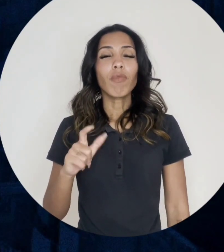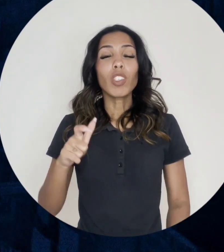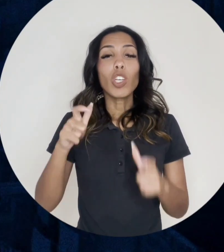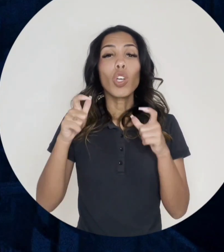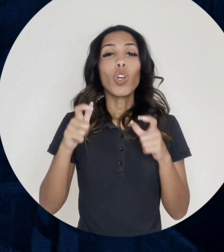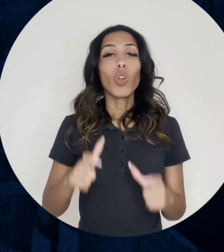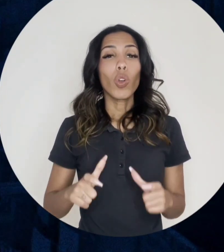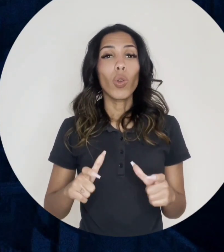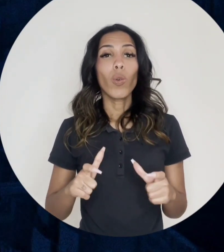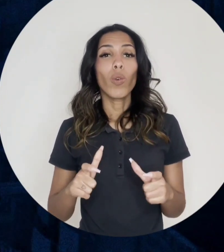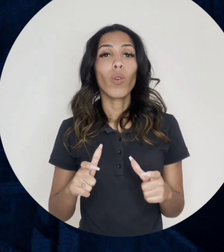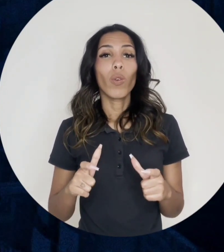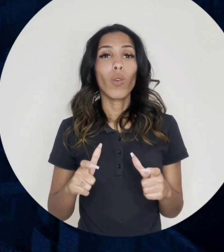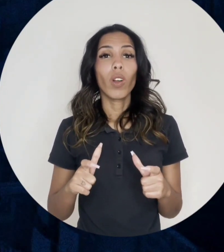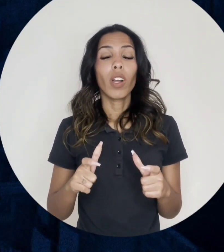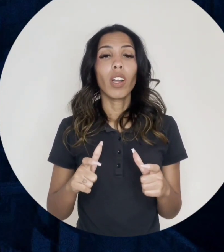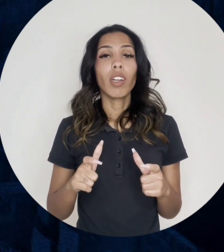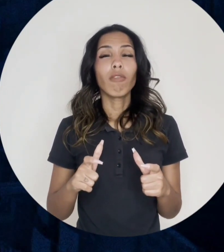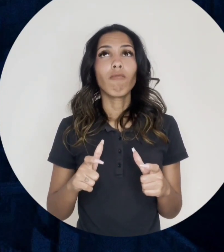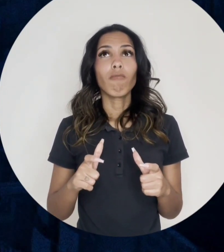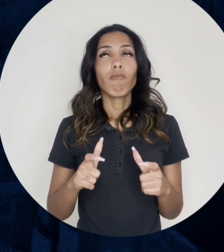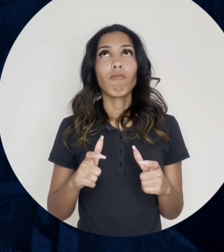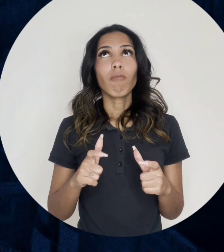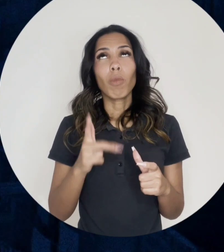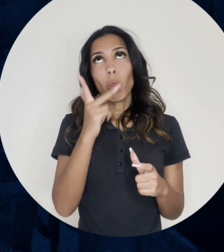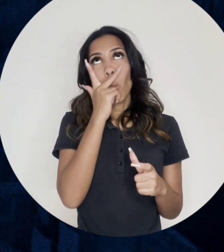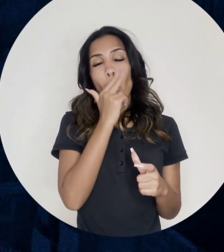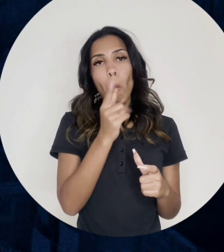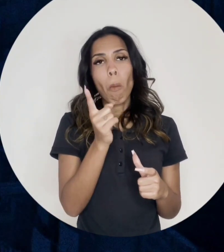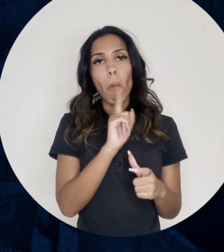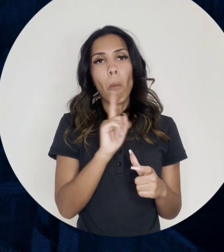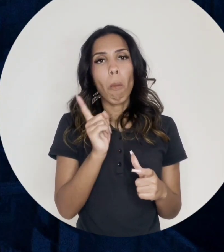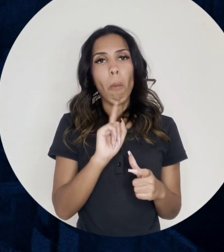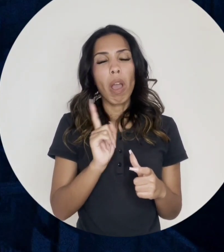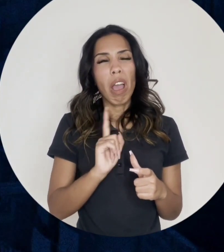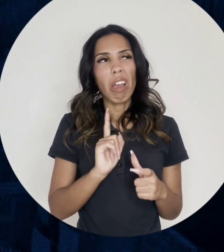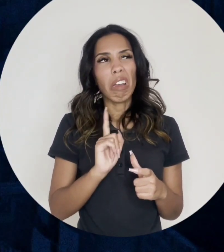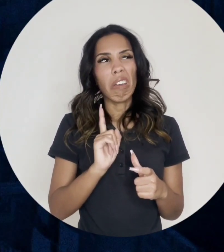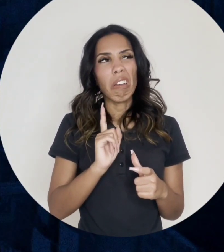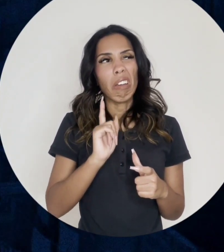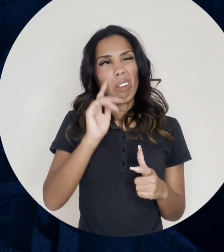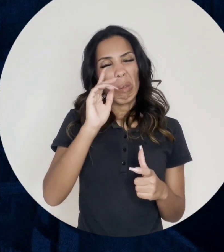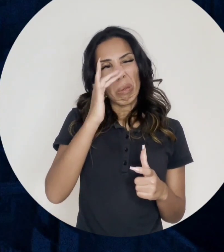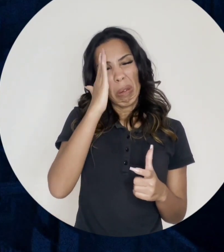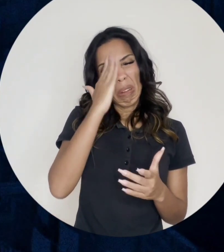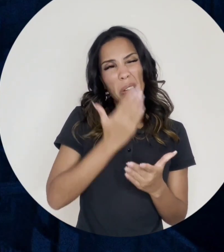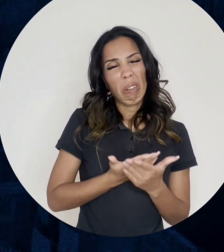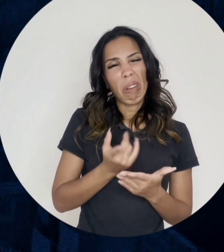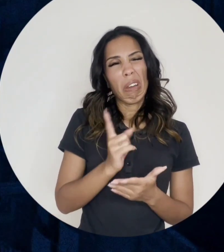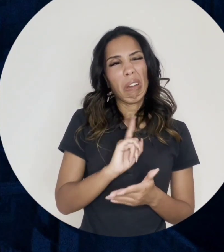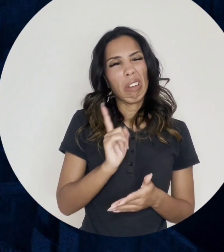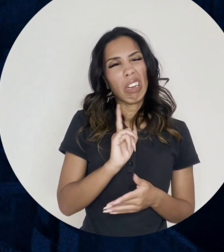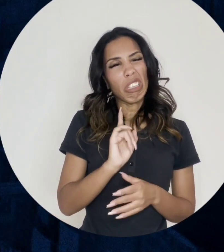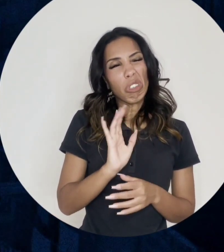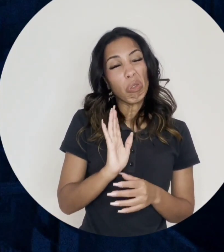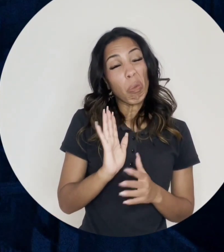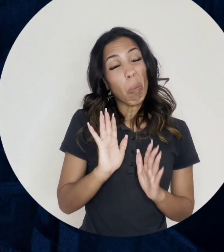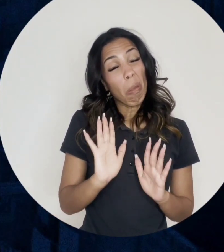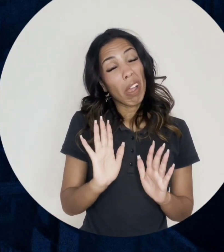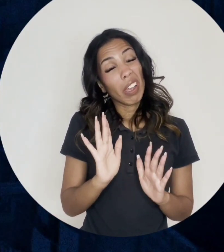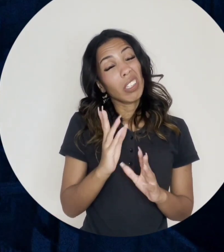lugar, dizem que não, que era Via Ápia, mas eu não acredito, era um lugar que era muito